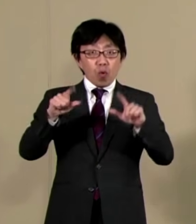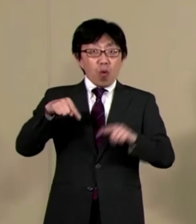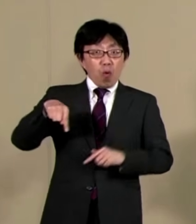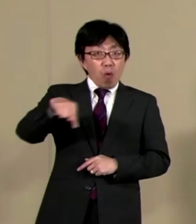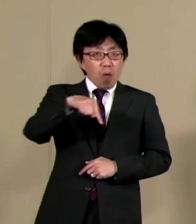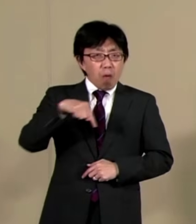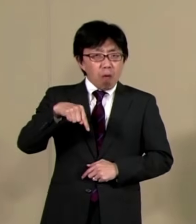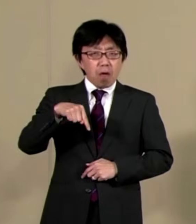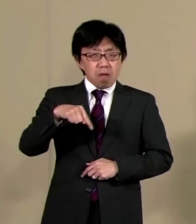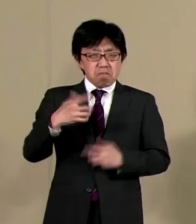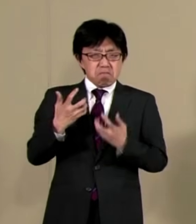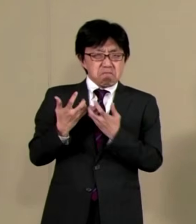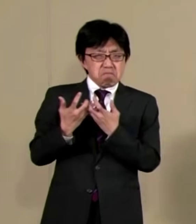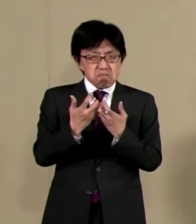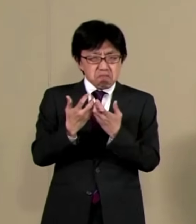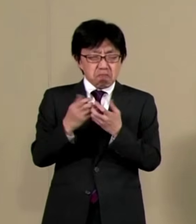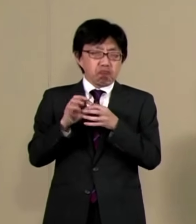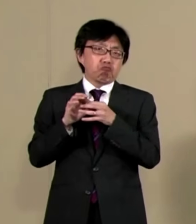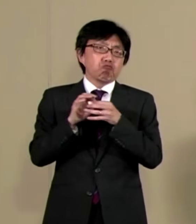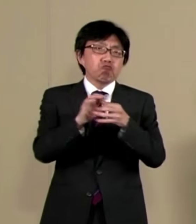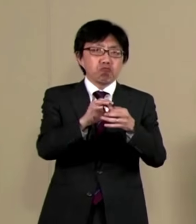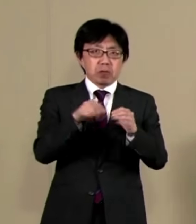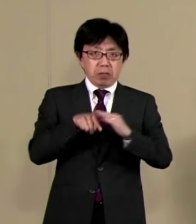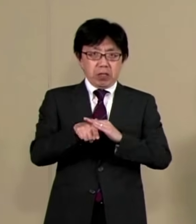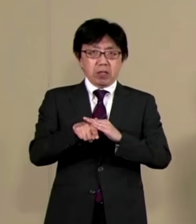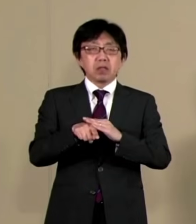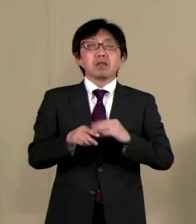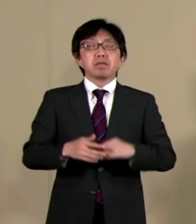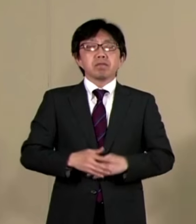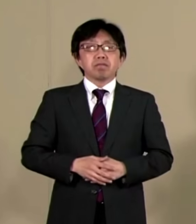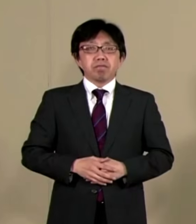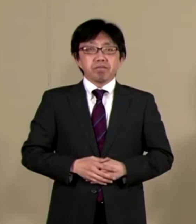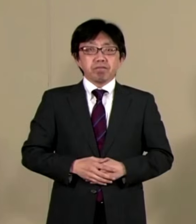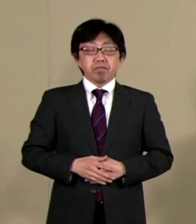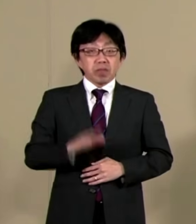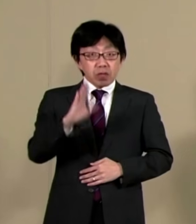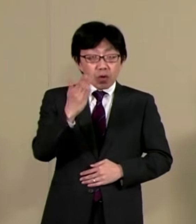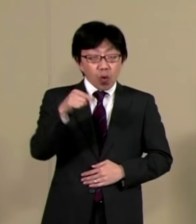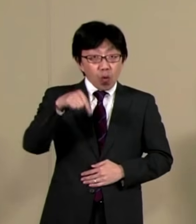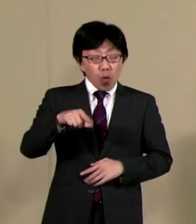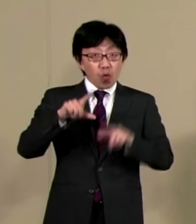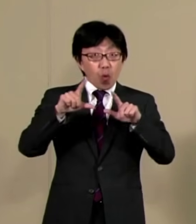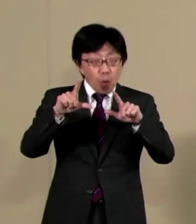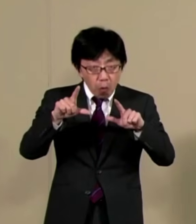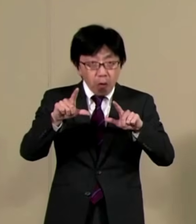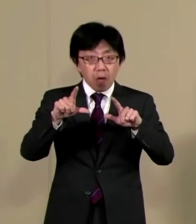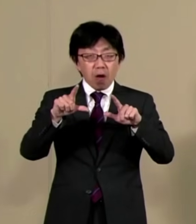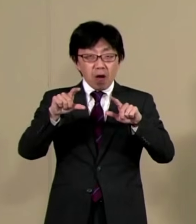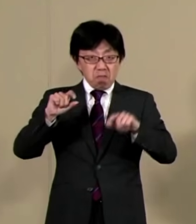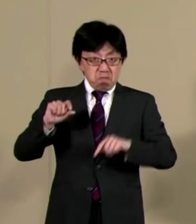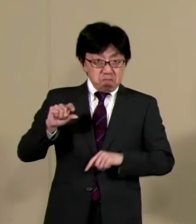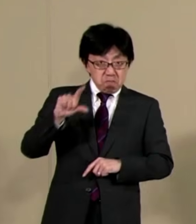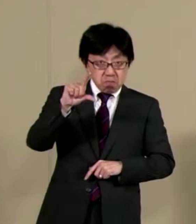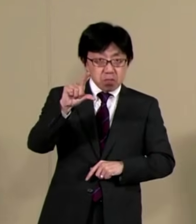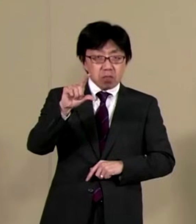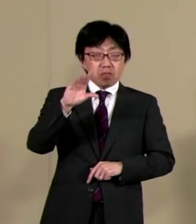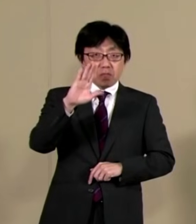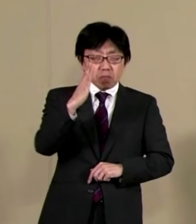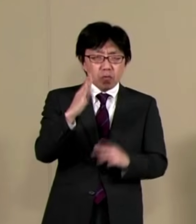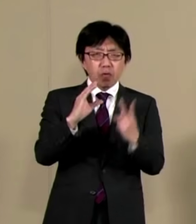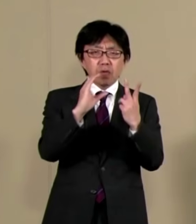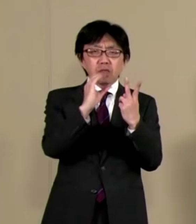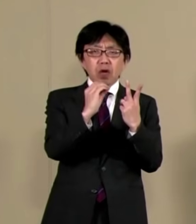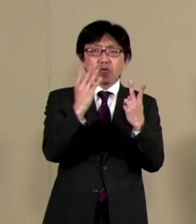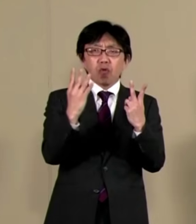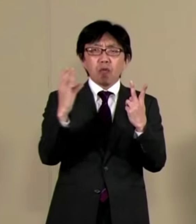過密はまだ続いてしまいますしかしながらその東京でさえも204年頃を境い